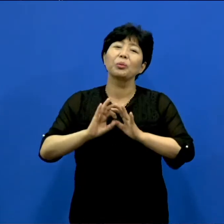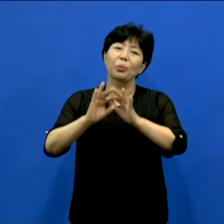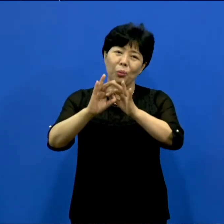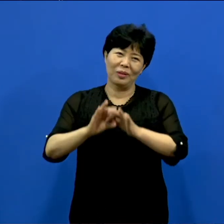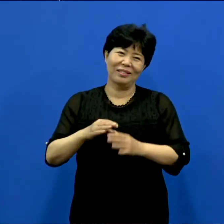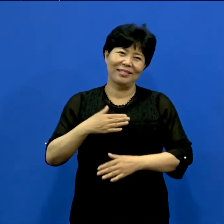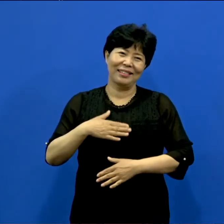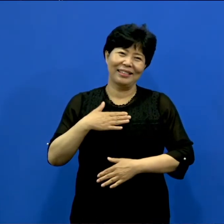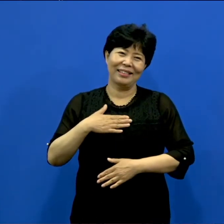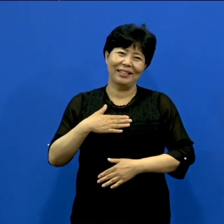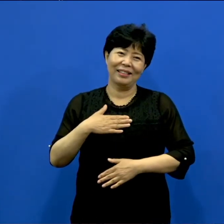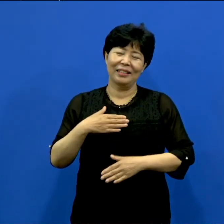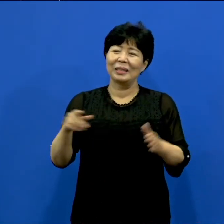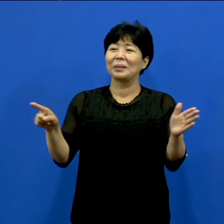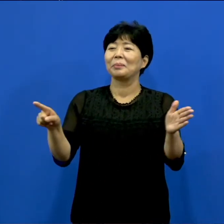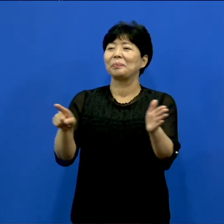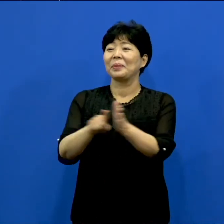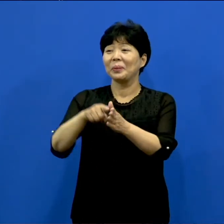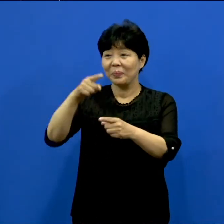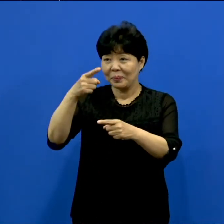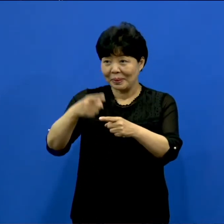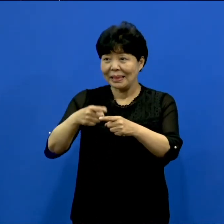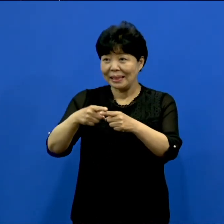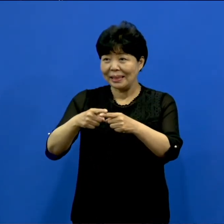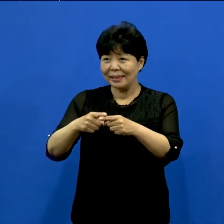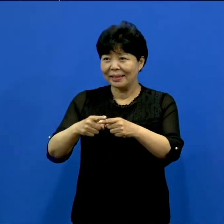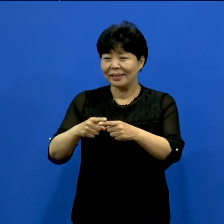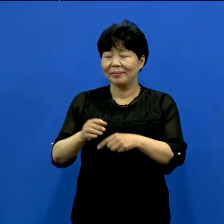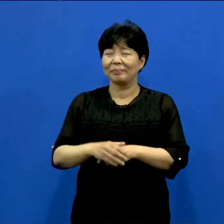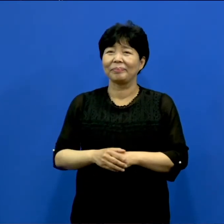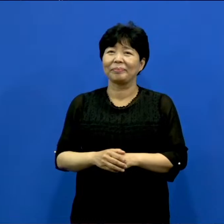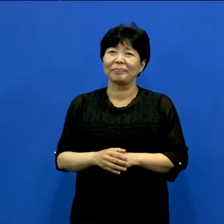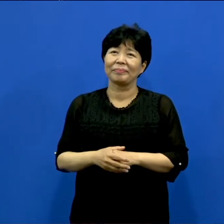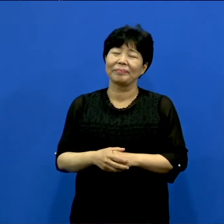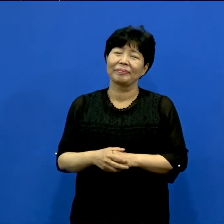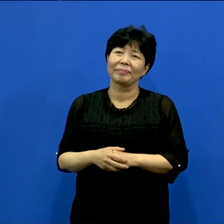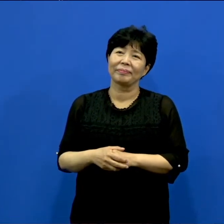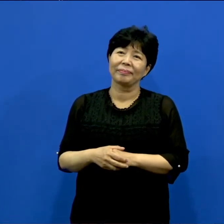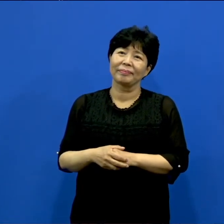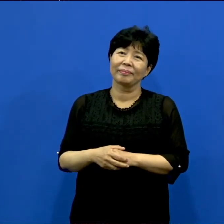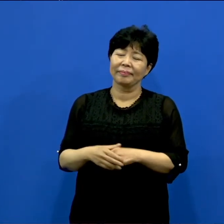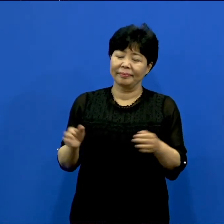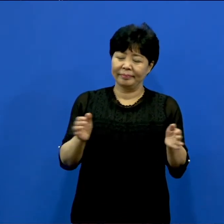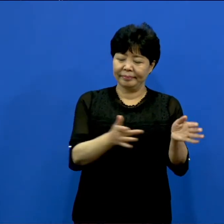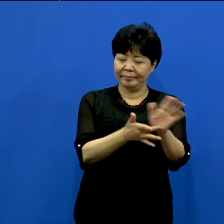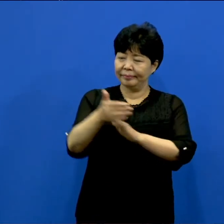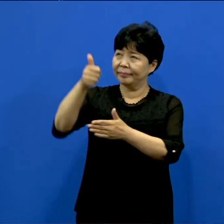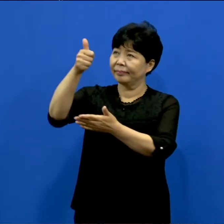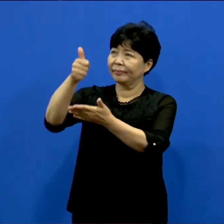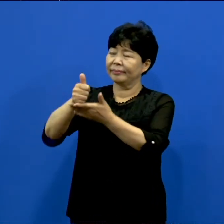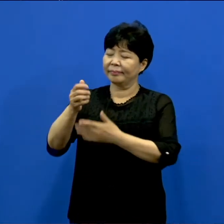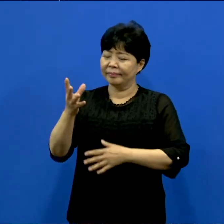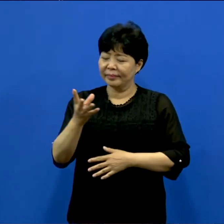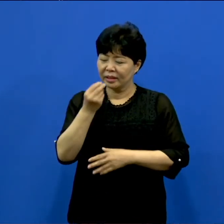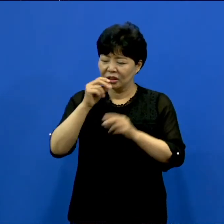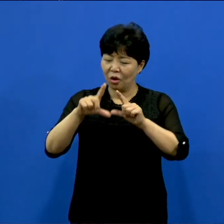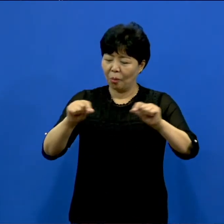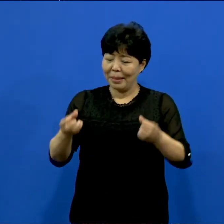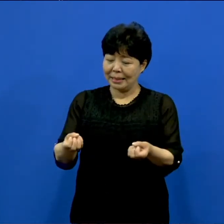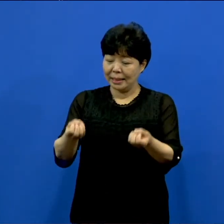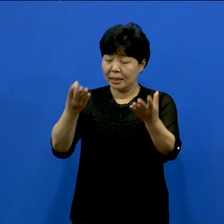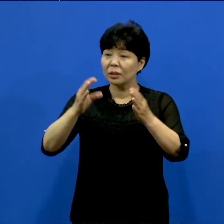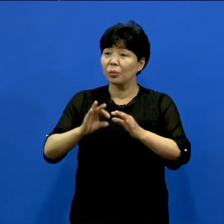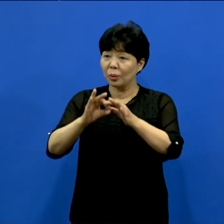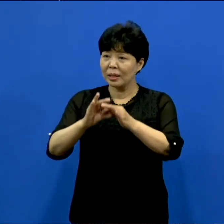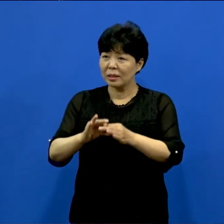거예요. 신앙은 먹는 행위와 연결된다는 거예요. 예수님은 성만찬의 제자들에게 받아 먹으라 내 몸이니라